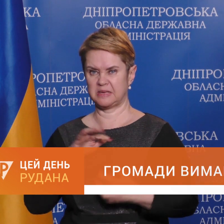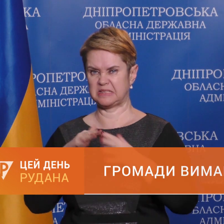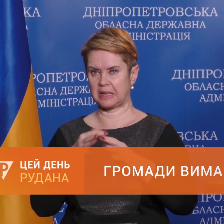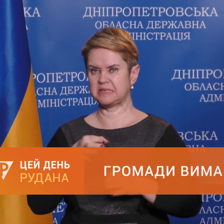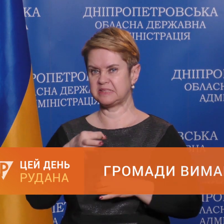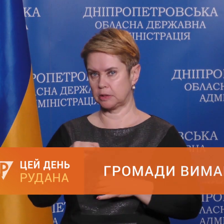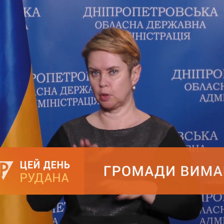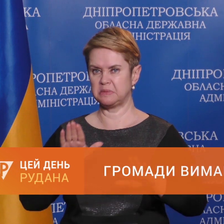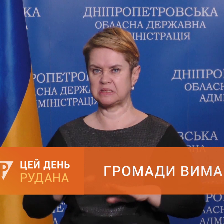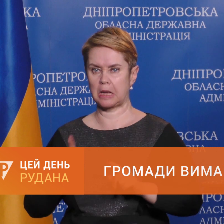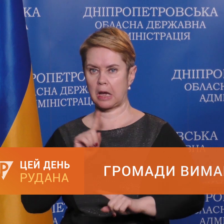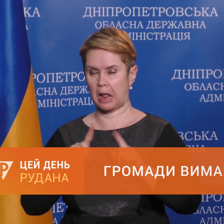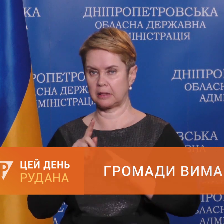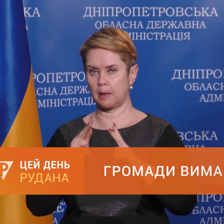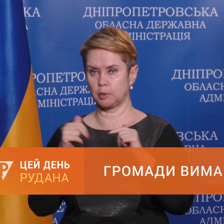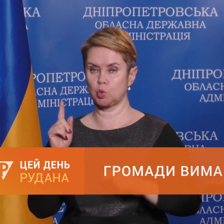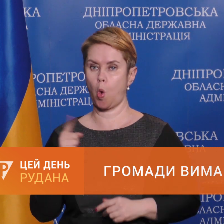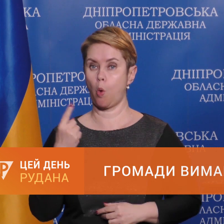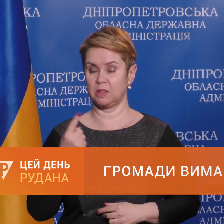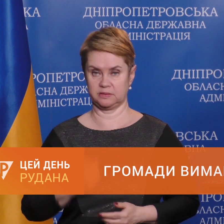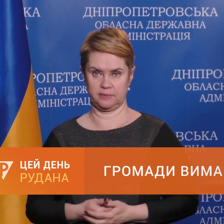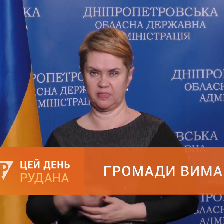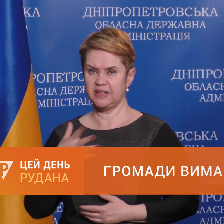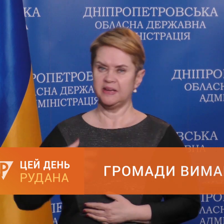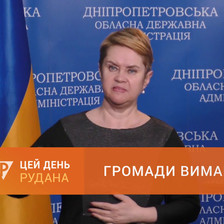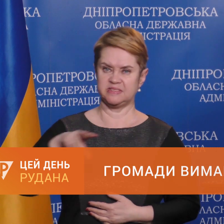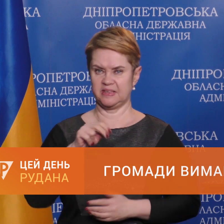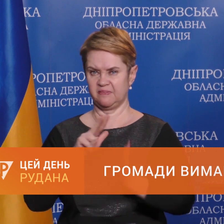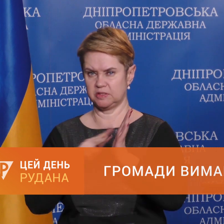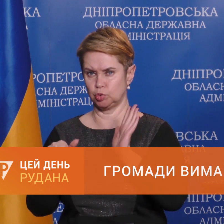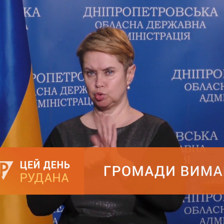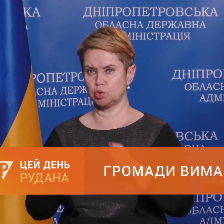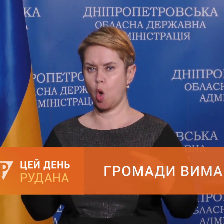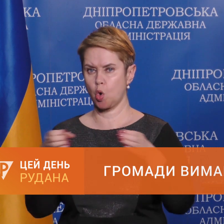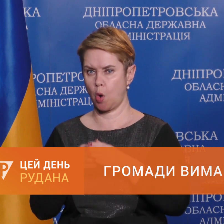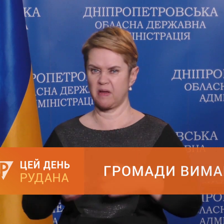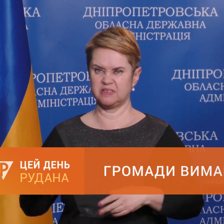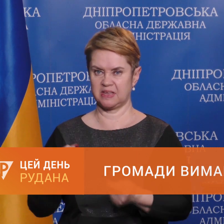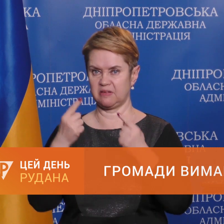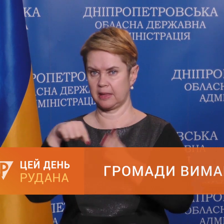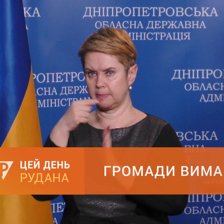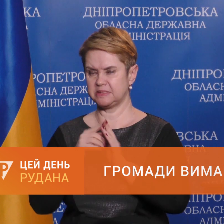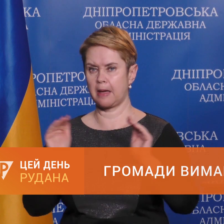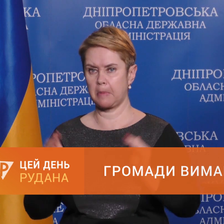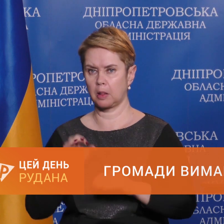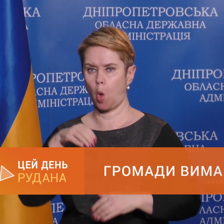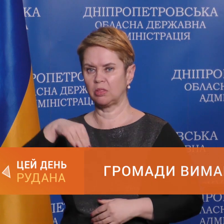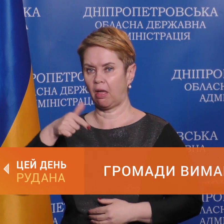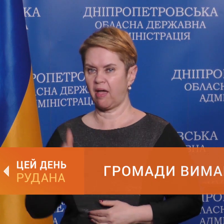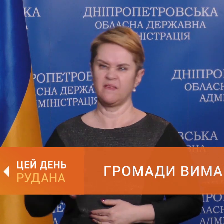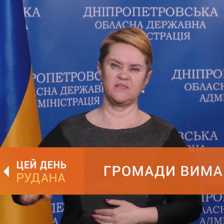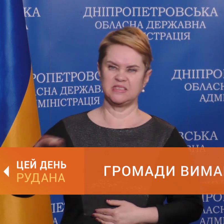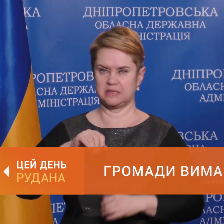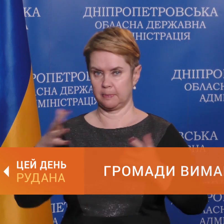сільських, селищних, міських рад Дніпропетровської області. Всі 86 громад, всі великі міста, маленькі ОТГ,